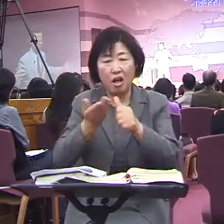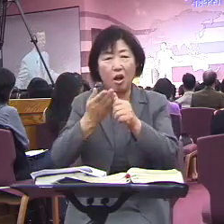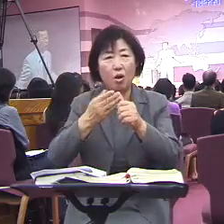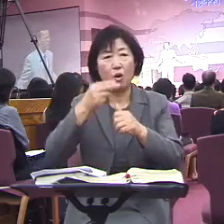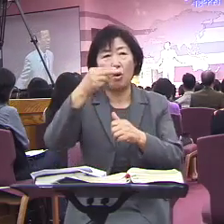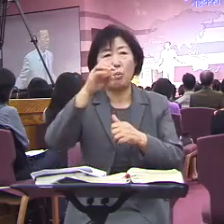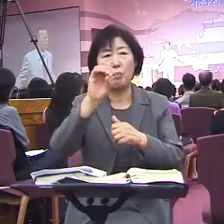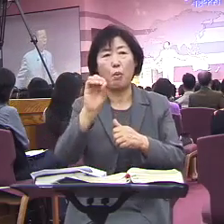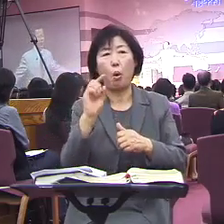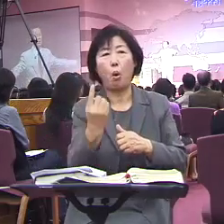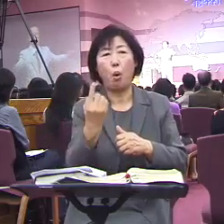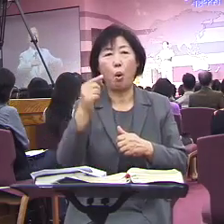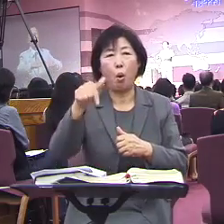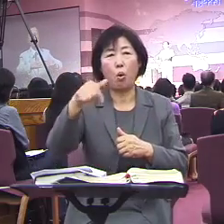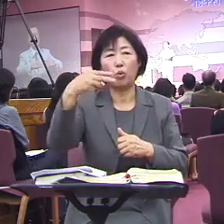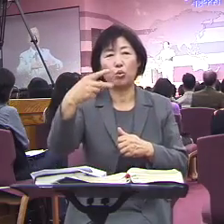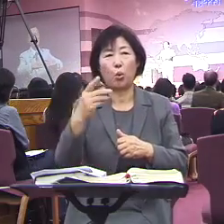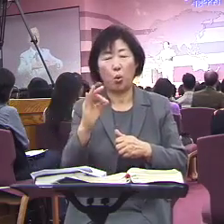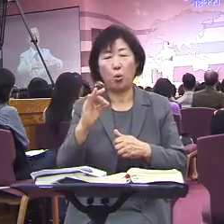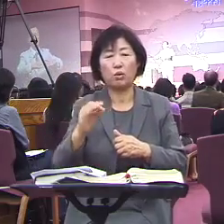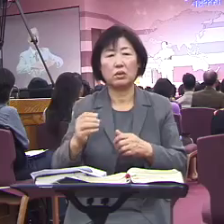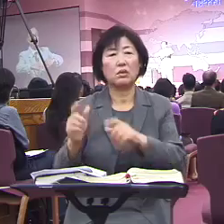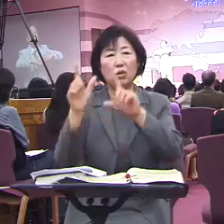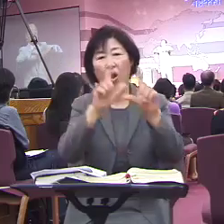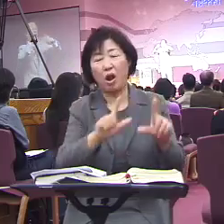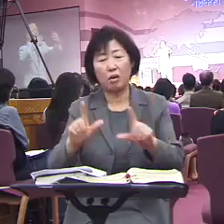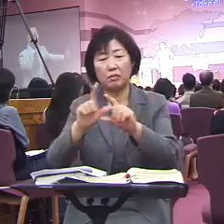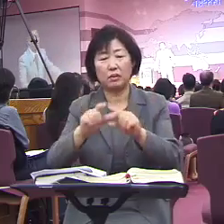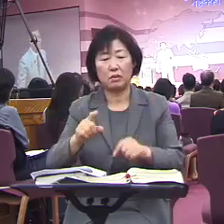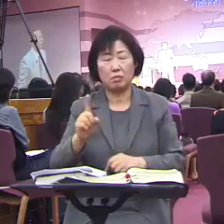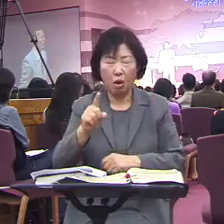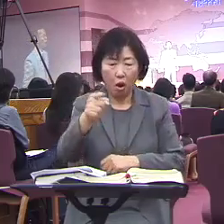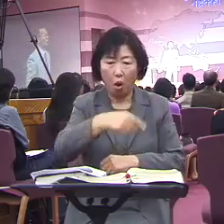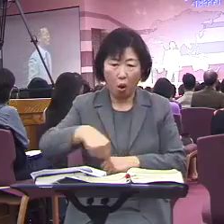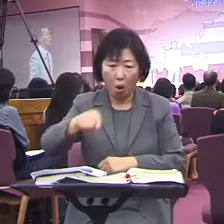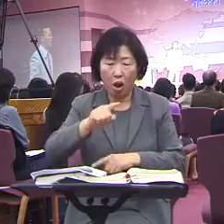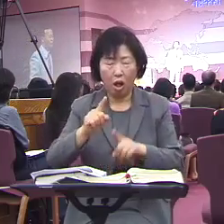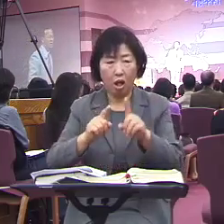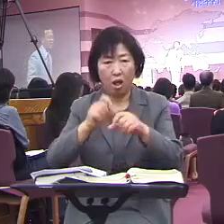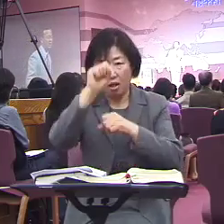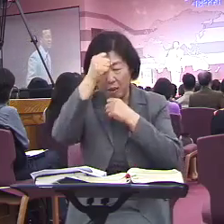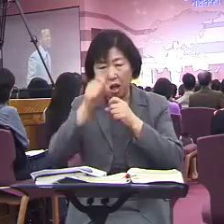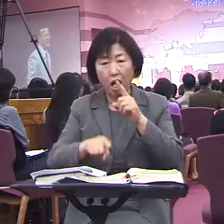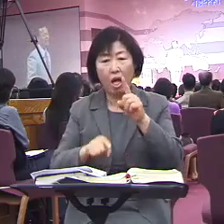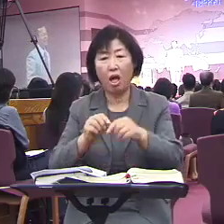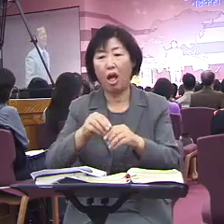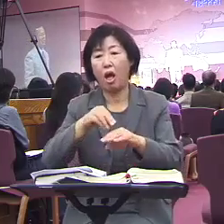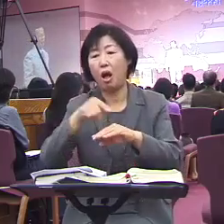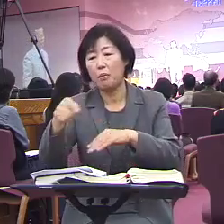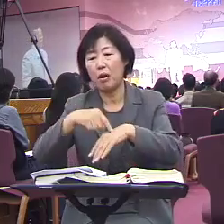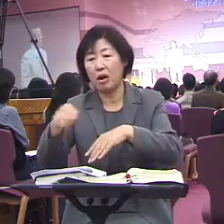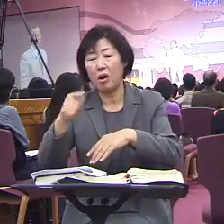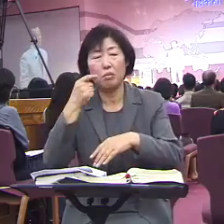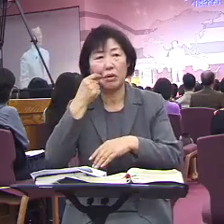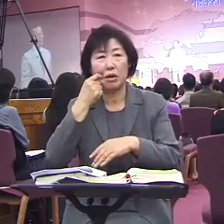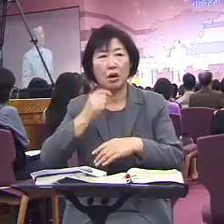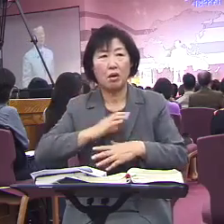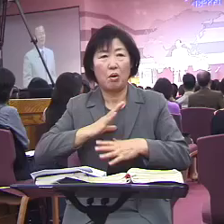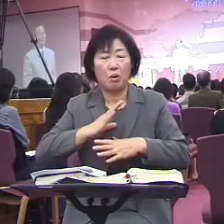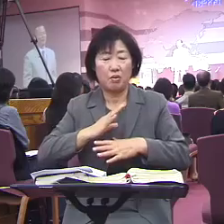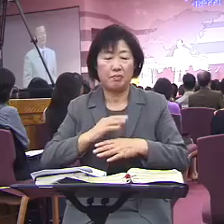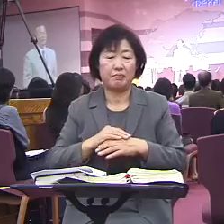없다고 스스로 원을 그려놓고 그 안에서 절대로 한 발자국 나올 수도 없는 겁쟁이가 되어버렸던